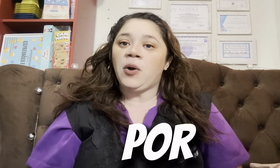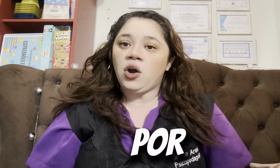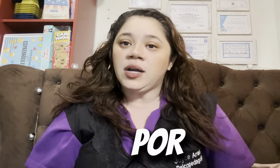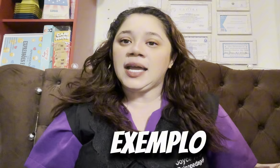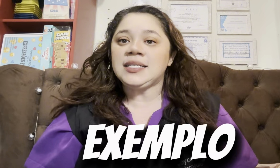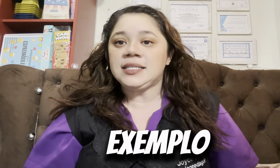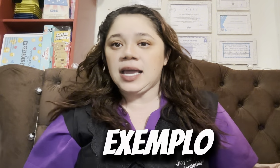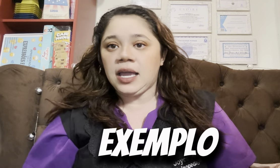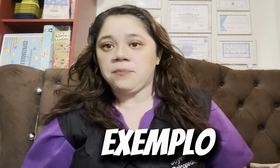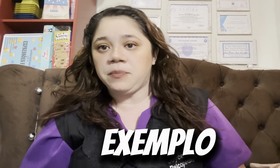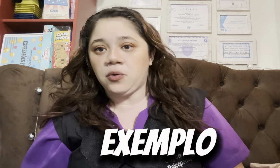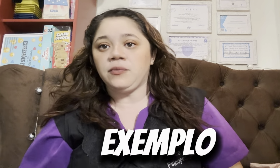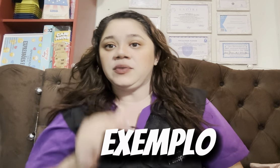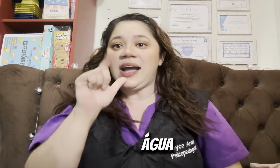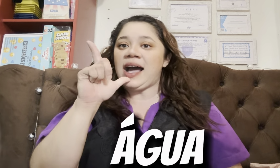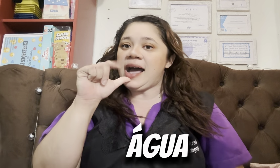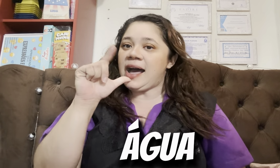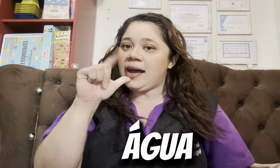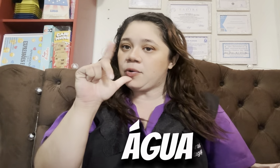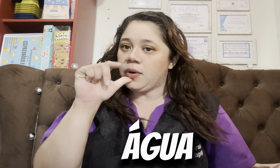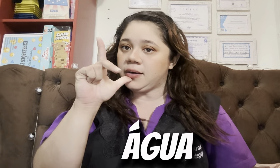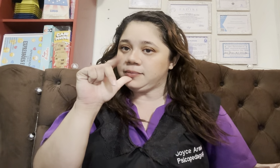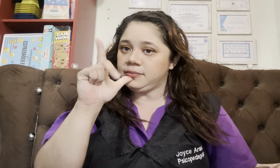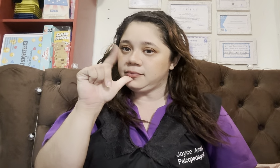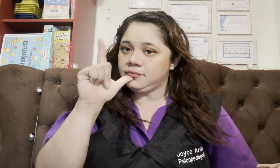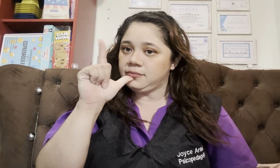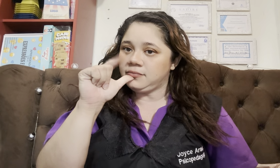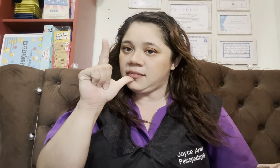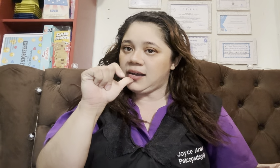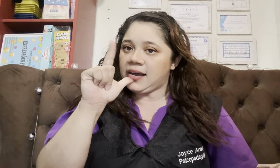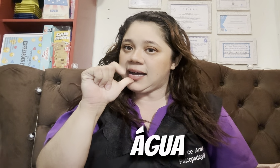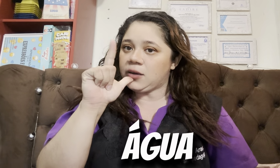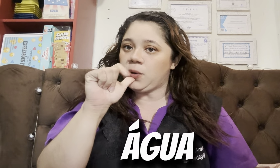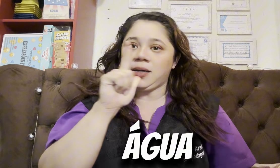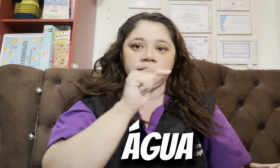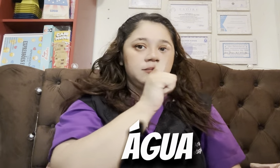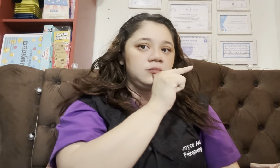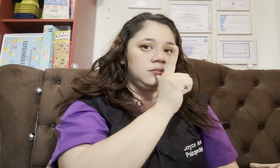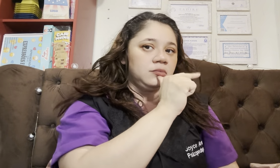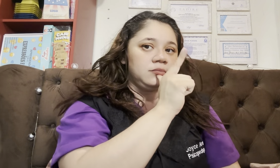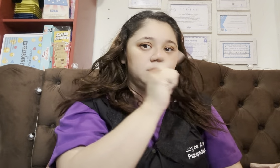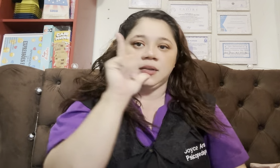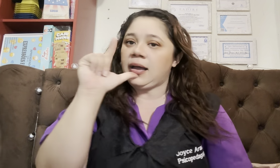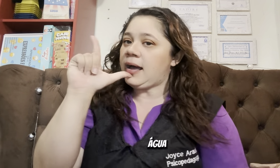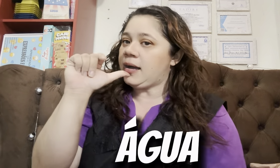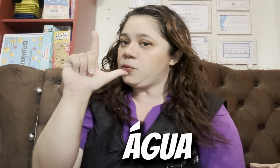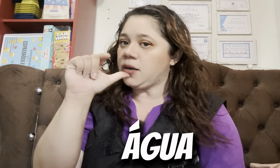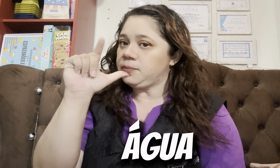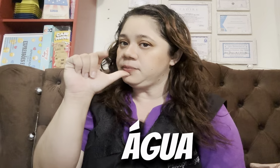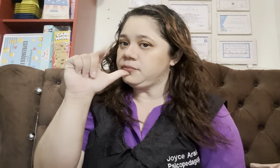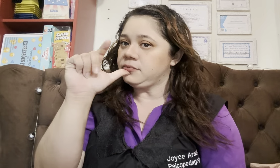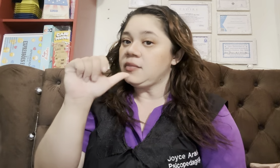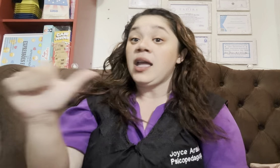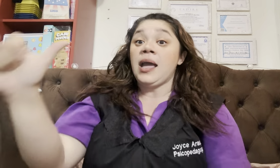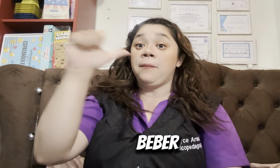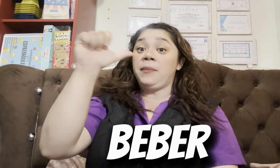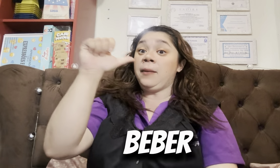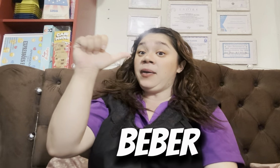Por exemplo, água. Água. Água.